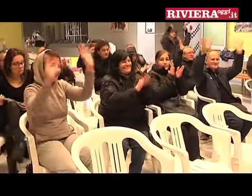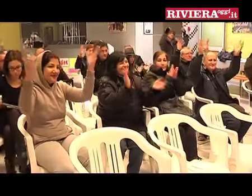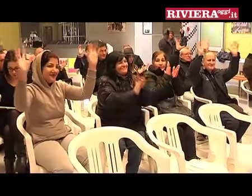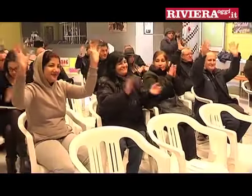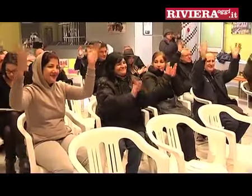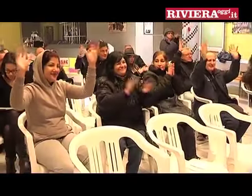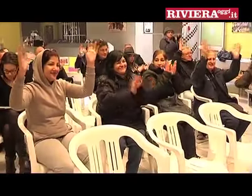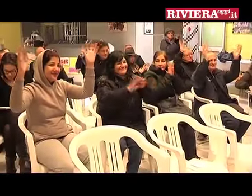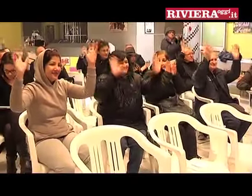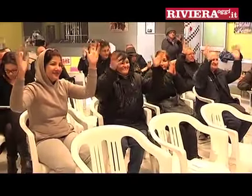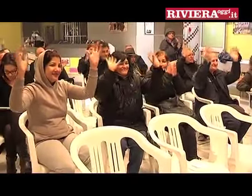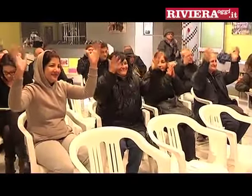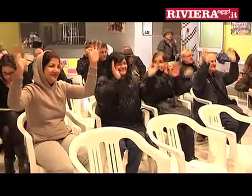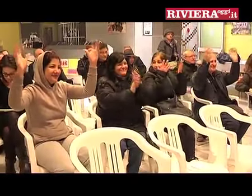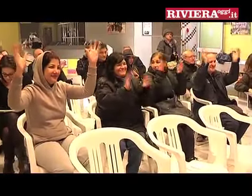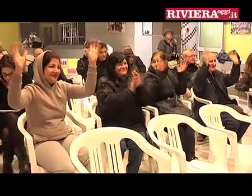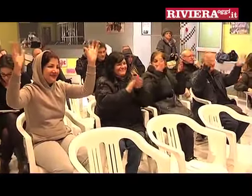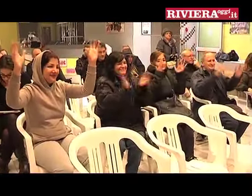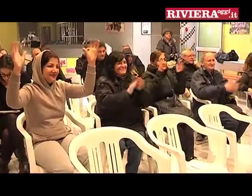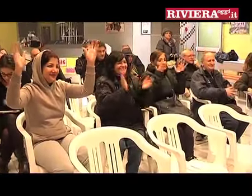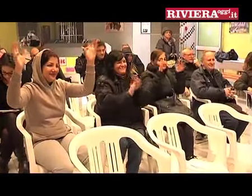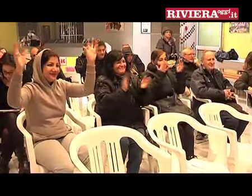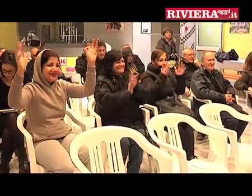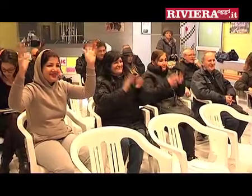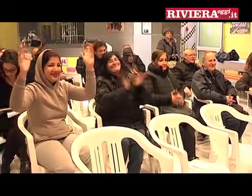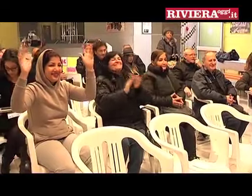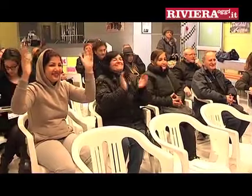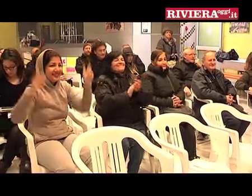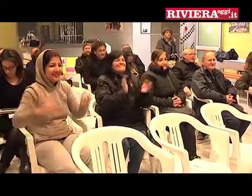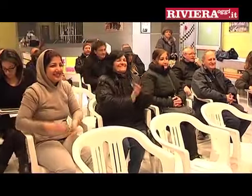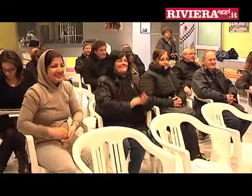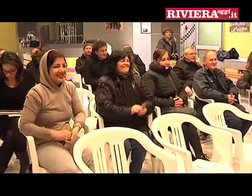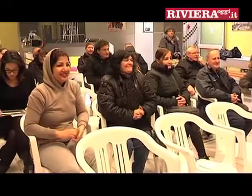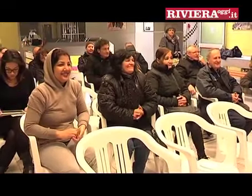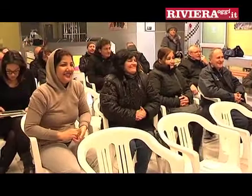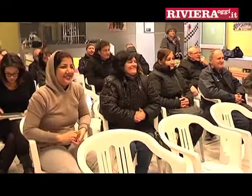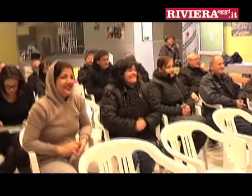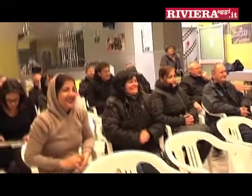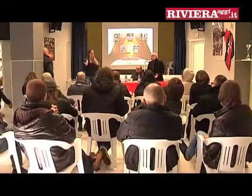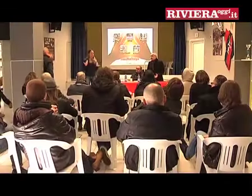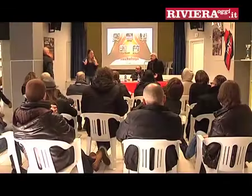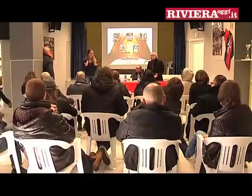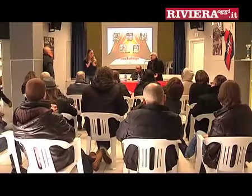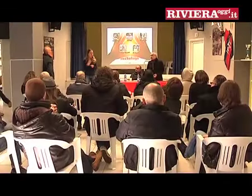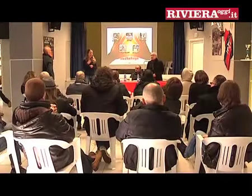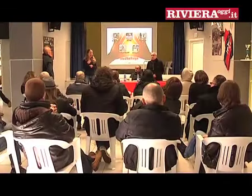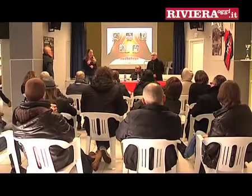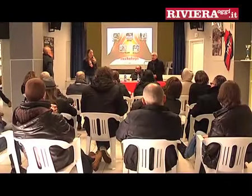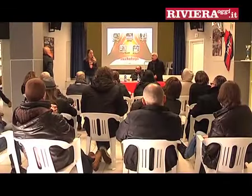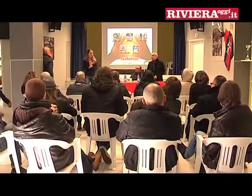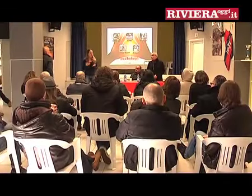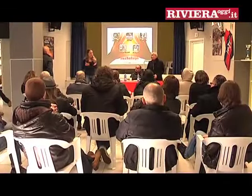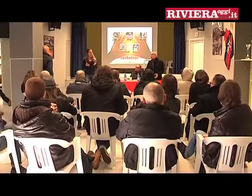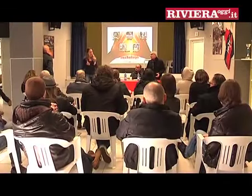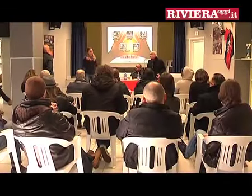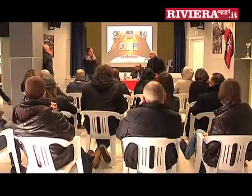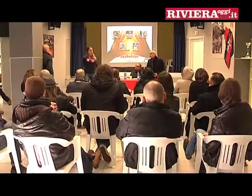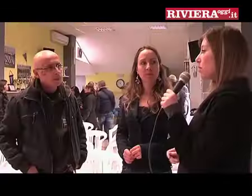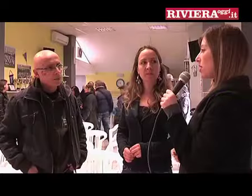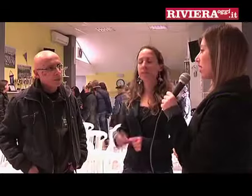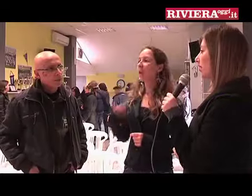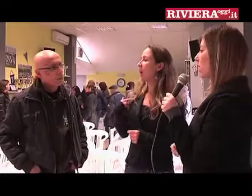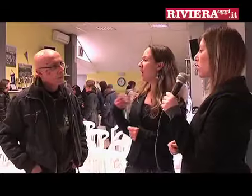Voglio direttore una cosa a tutti voi che si considerano a questo nuovo corso. Grazie, grazie, grazie. Ci